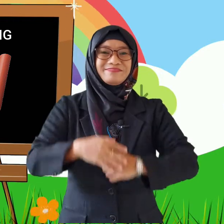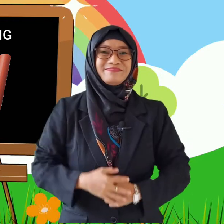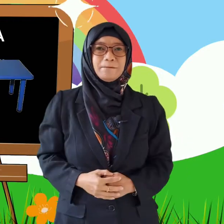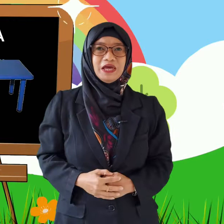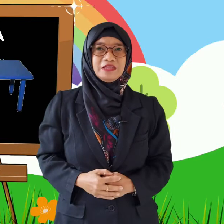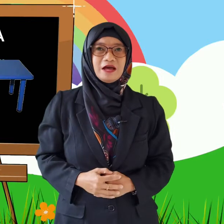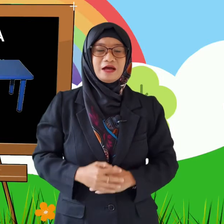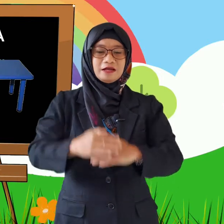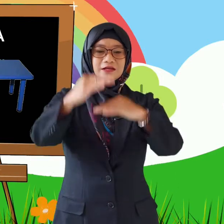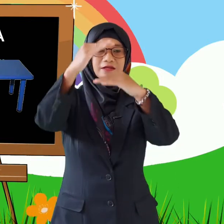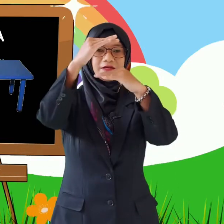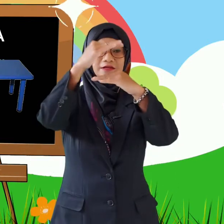Meja.